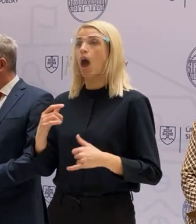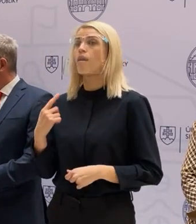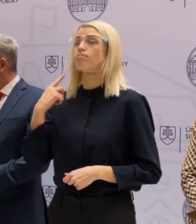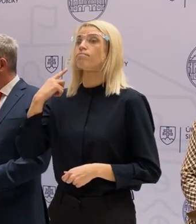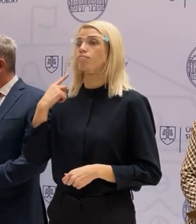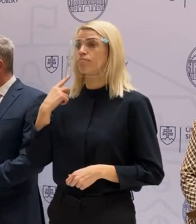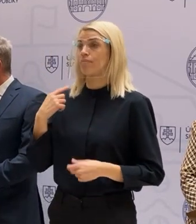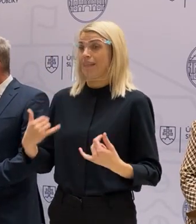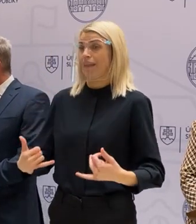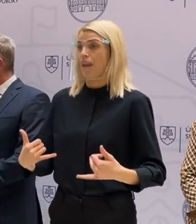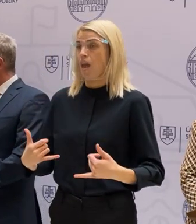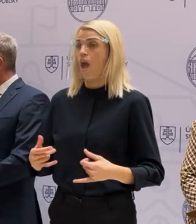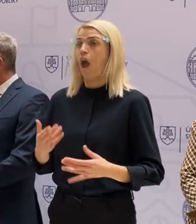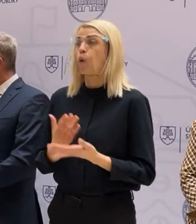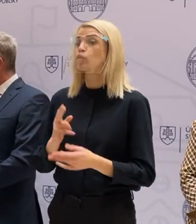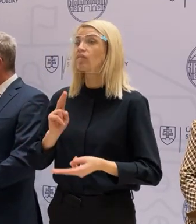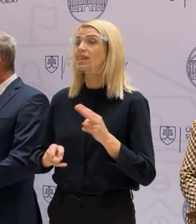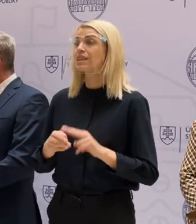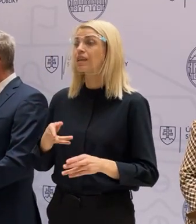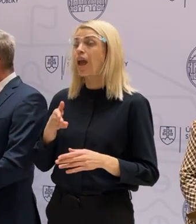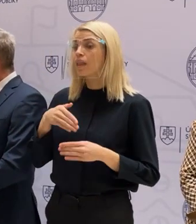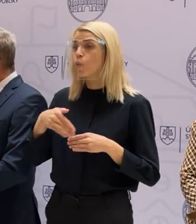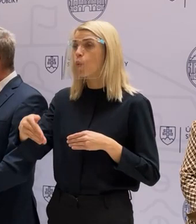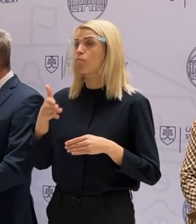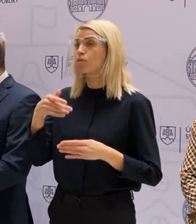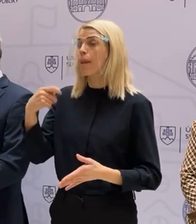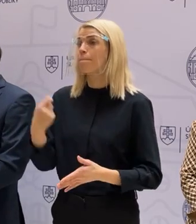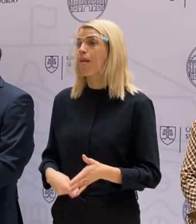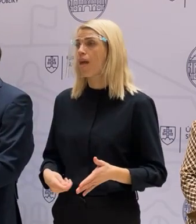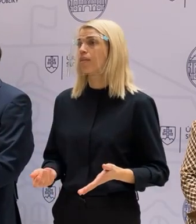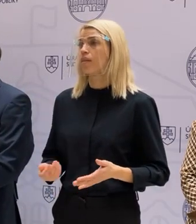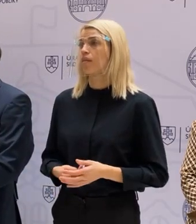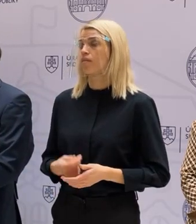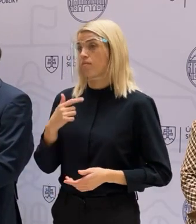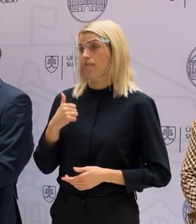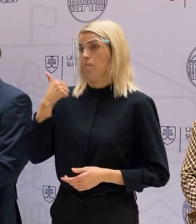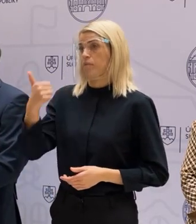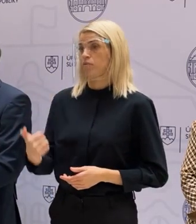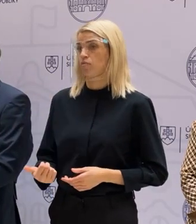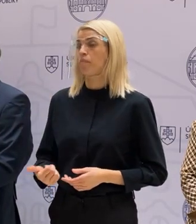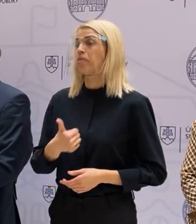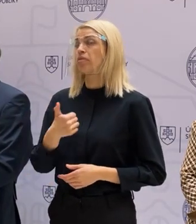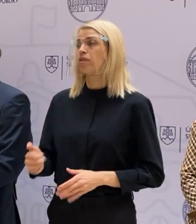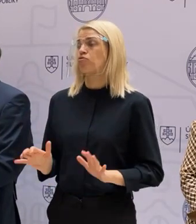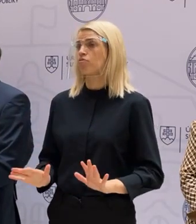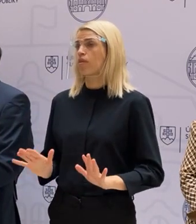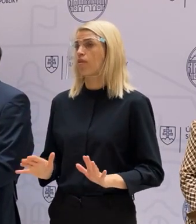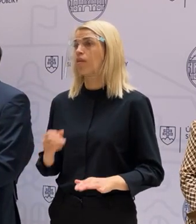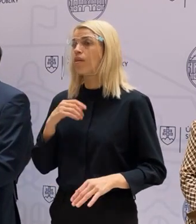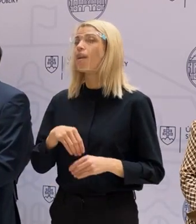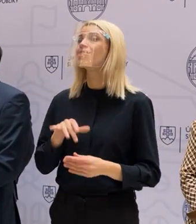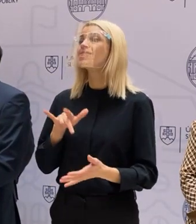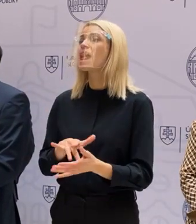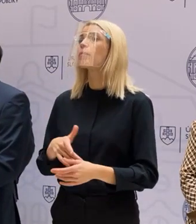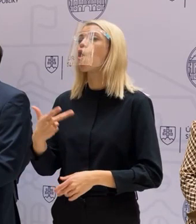v stredu a stredu to už má platiť? O týždeň to bude platiť a pokiaľ mám informácie, tak termín na očkovanie je